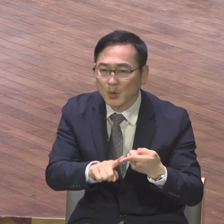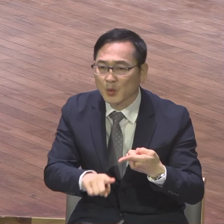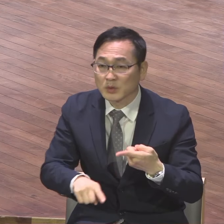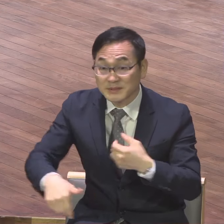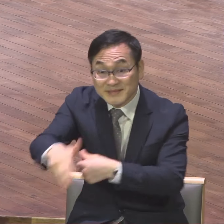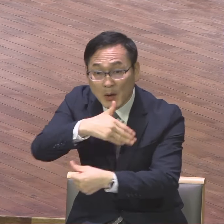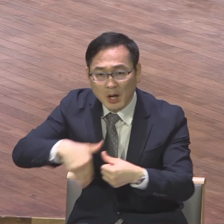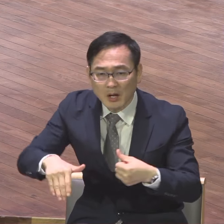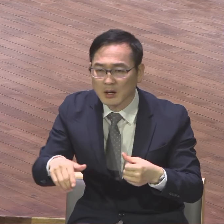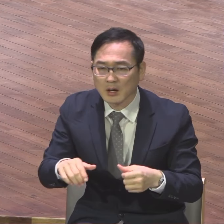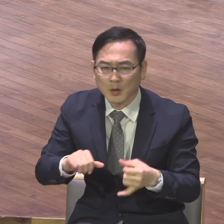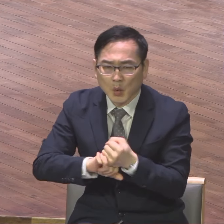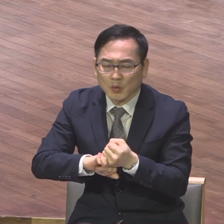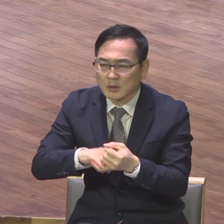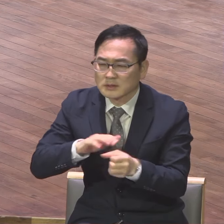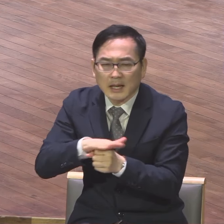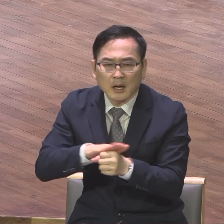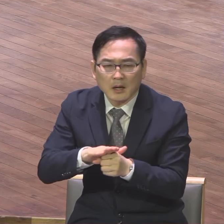하나님의 자녀는요,